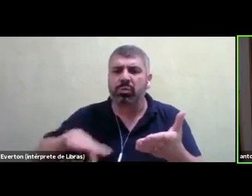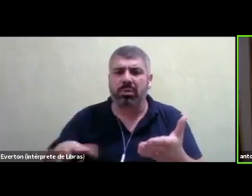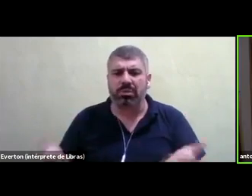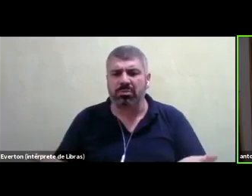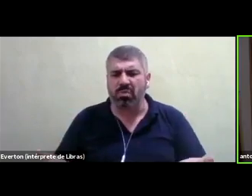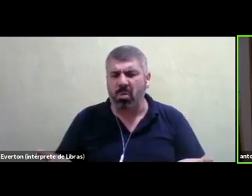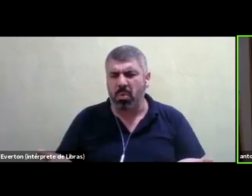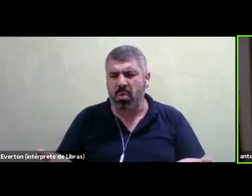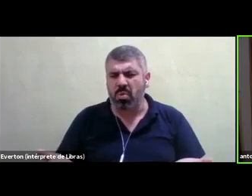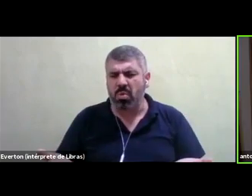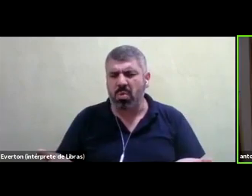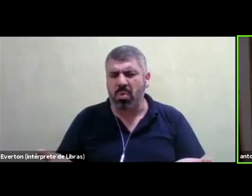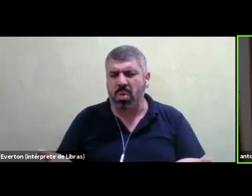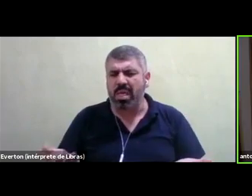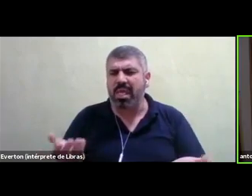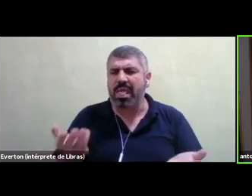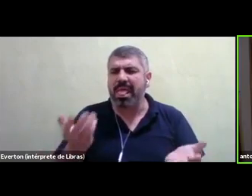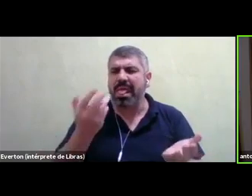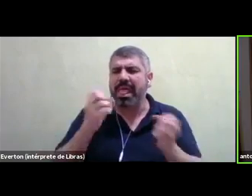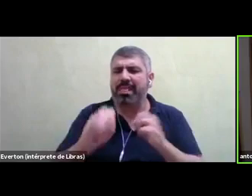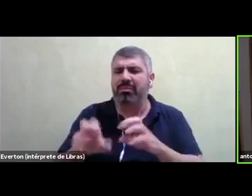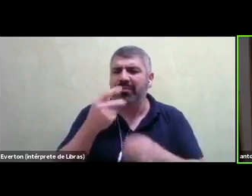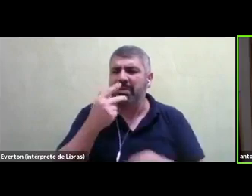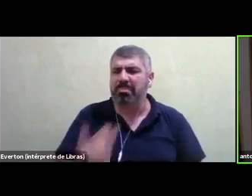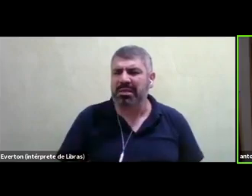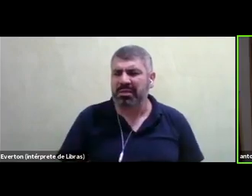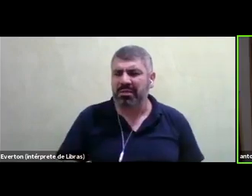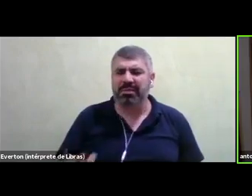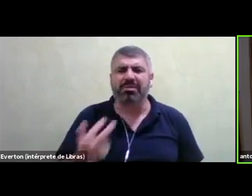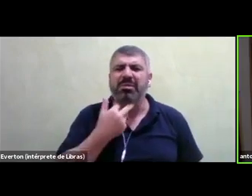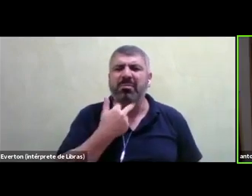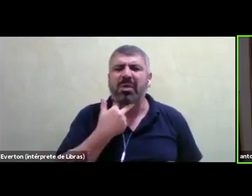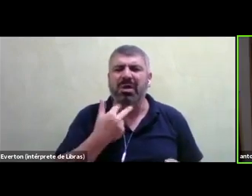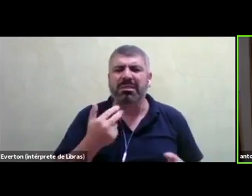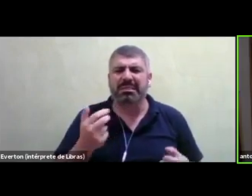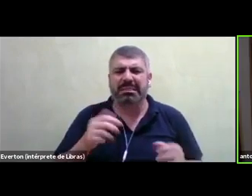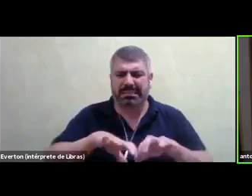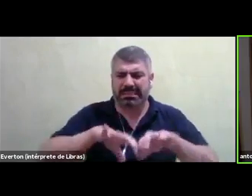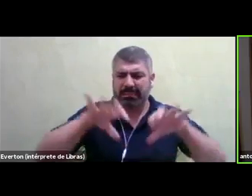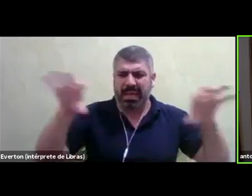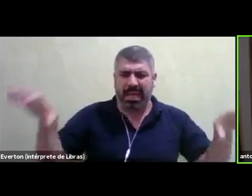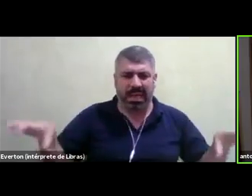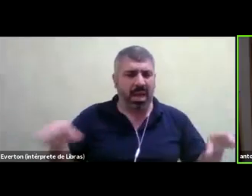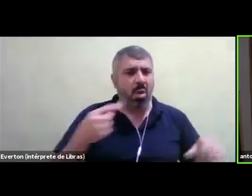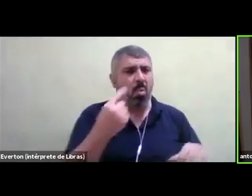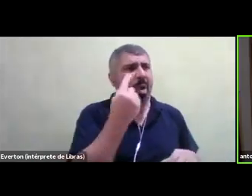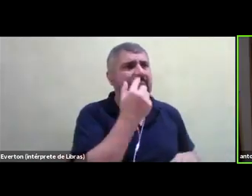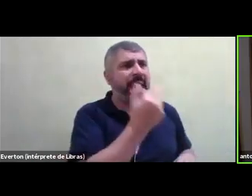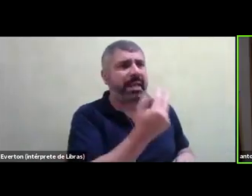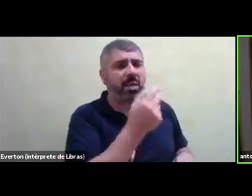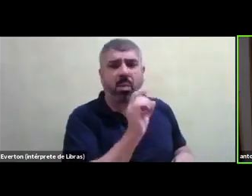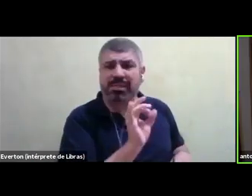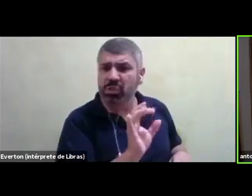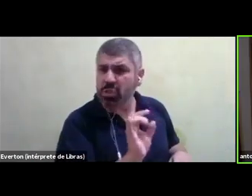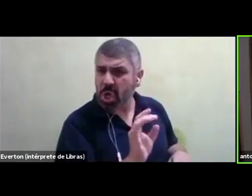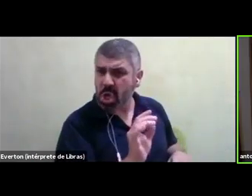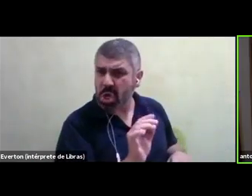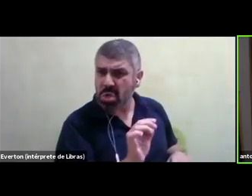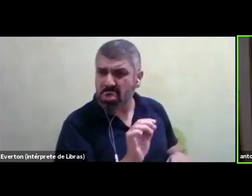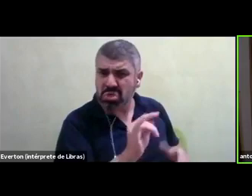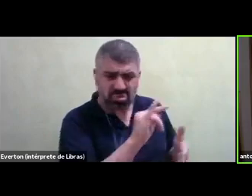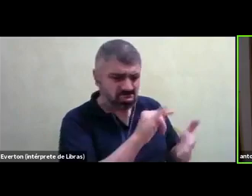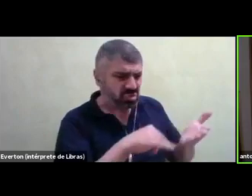dessa separação. A gente não pode falar só de uma das línguas que compõem esse cenário educacional,